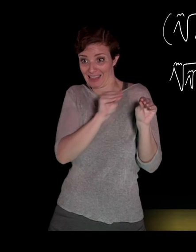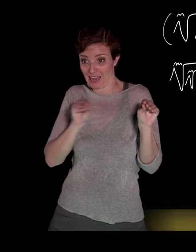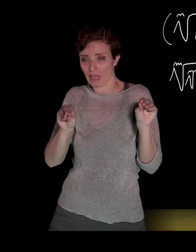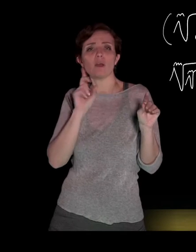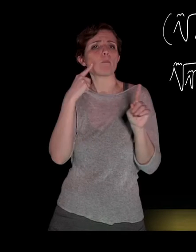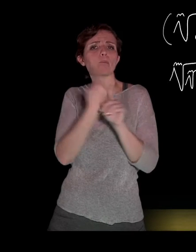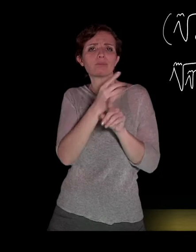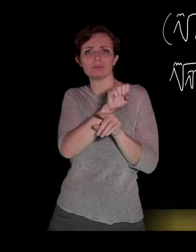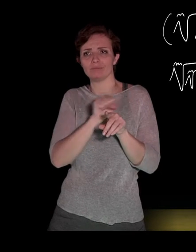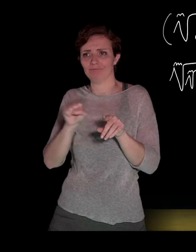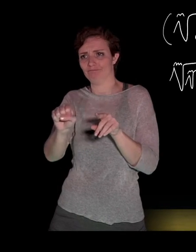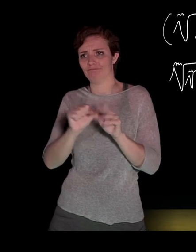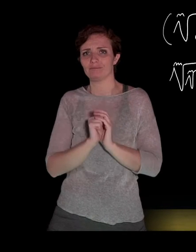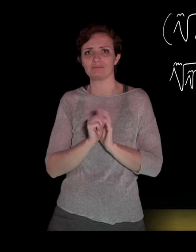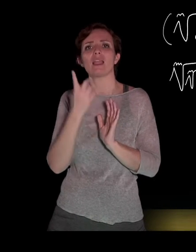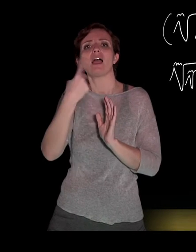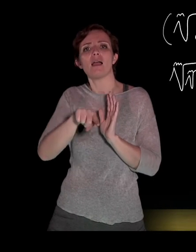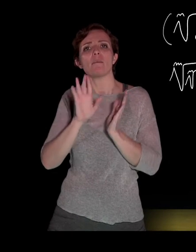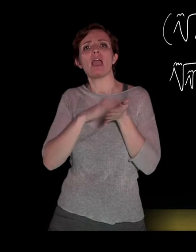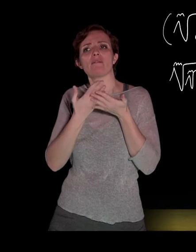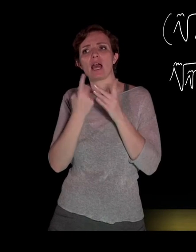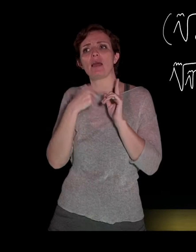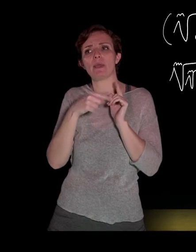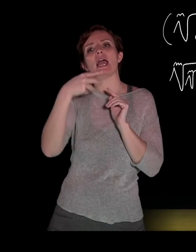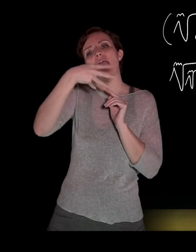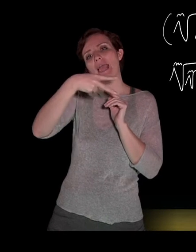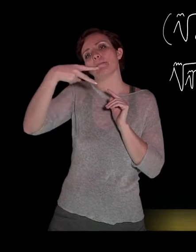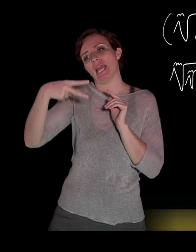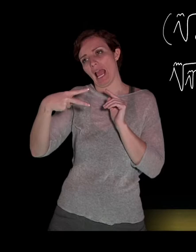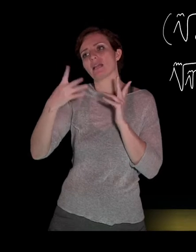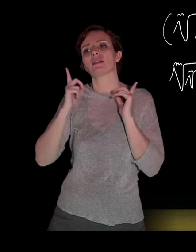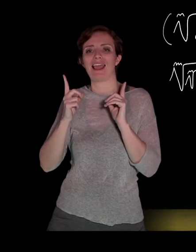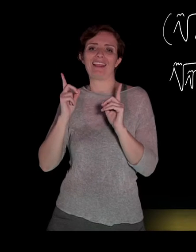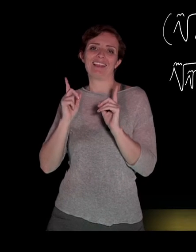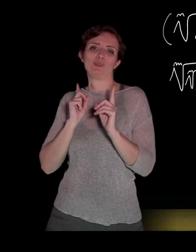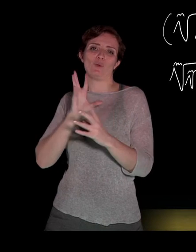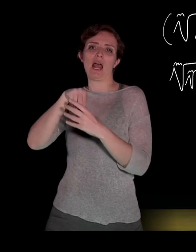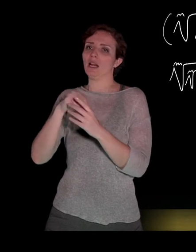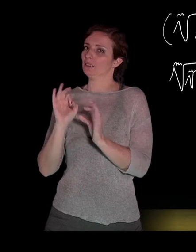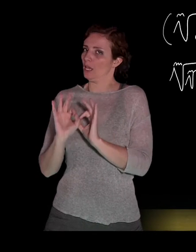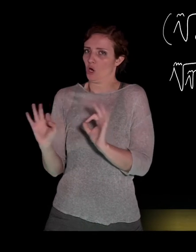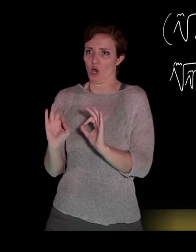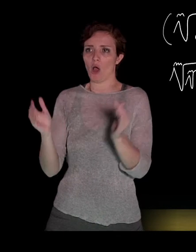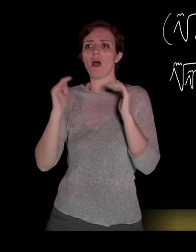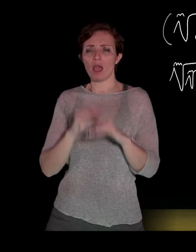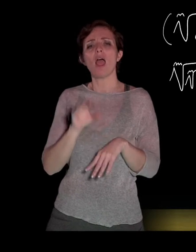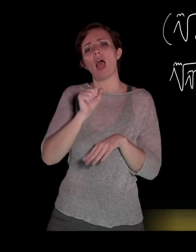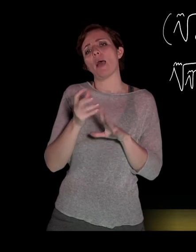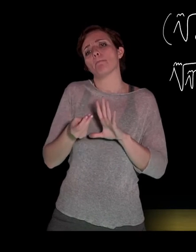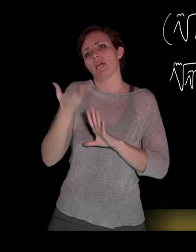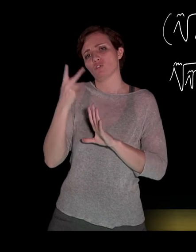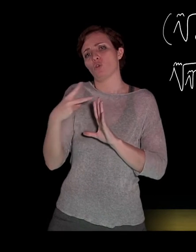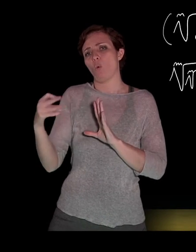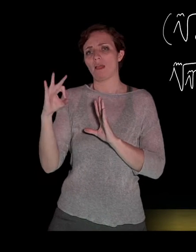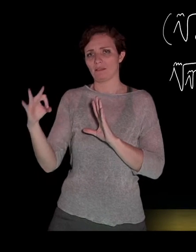nn appartenente naturali meno lo zero in analogia per maggiore o uguale a zero altre operazioni ancora che si